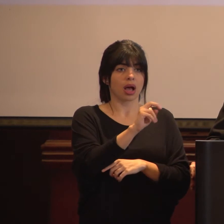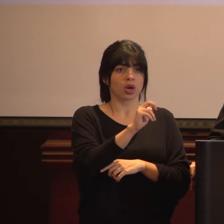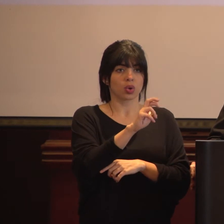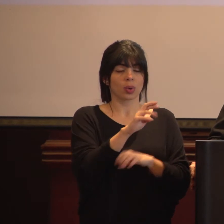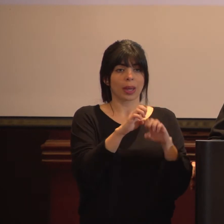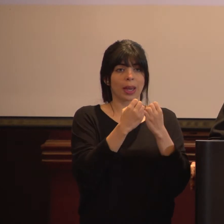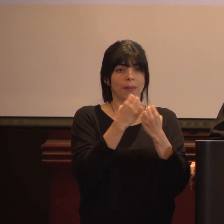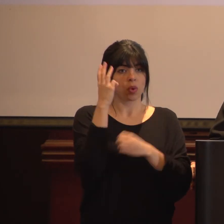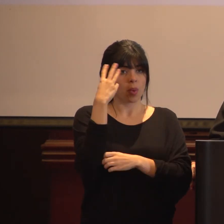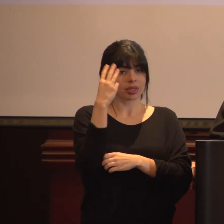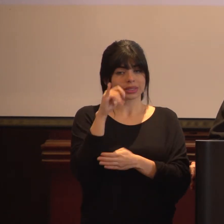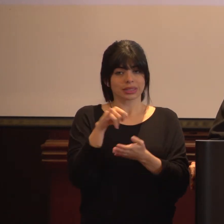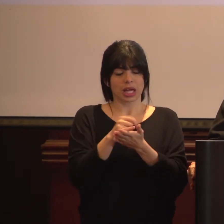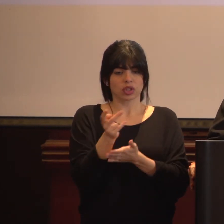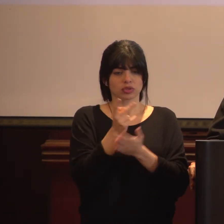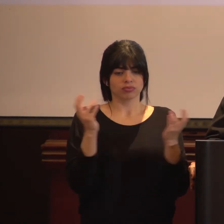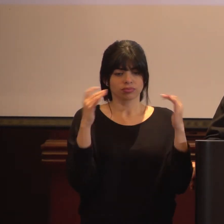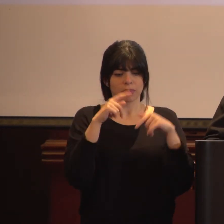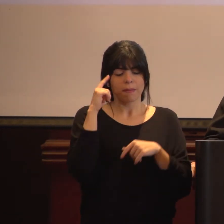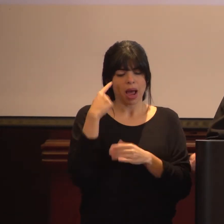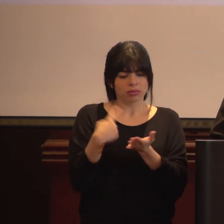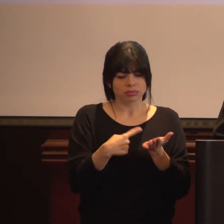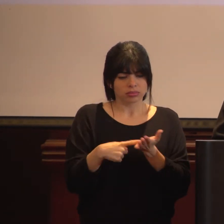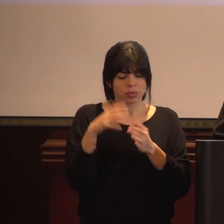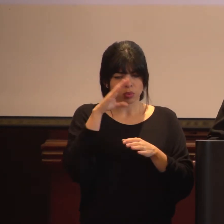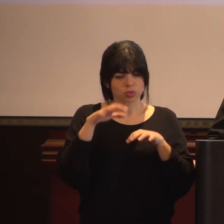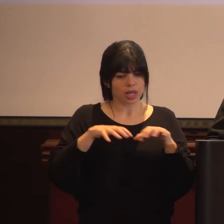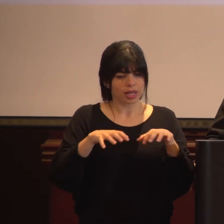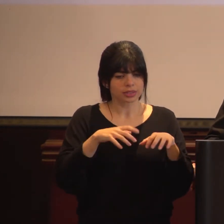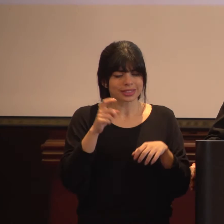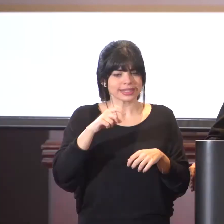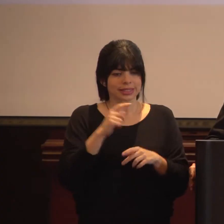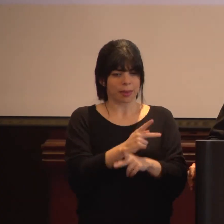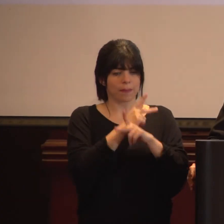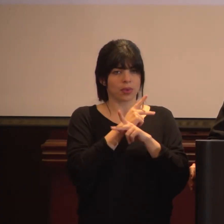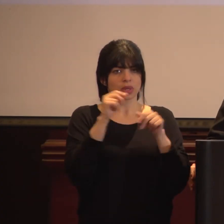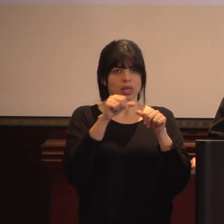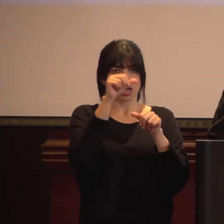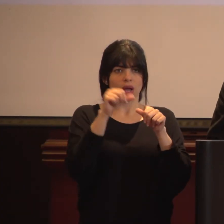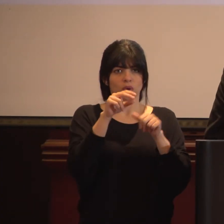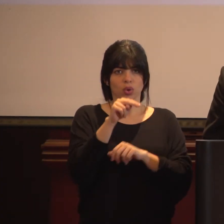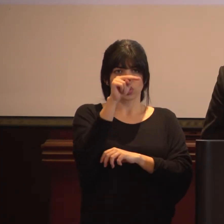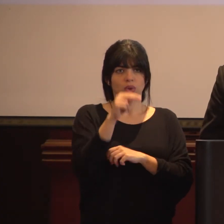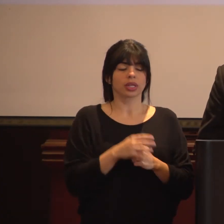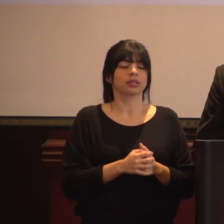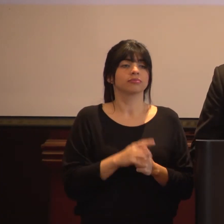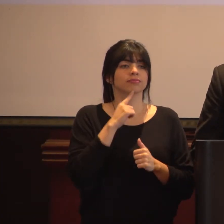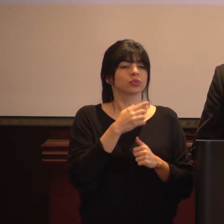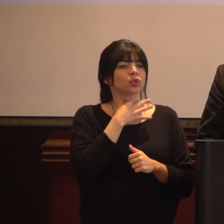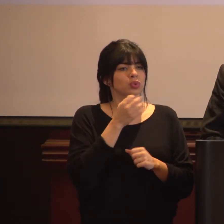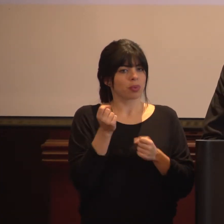Washington y en San José para discutir este llamado a la acción sobre las necesidades de protección en el Triángulo Norte es un placer